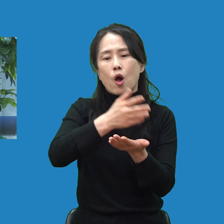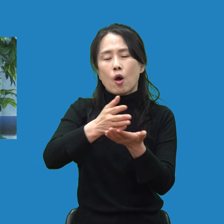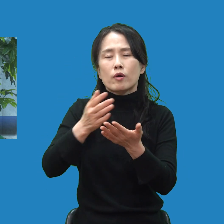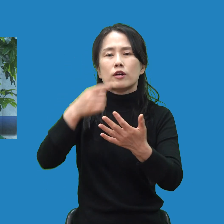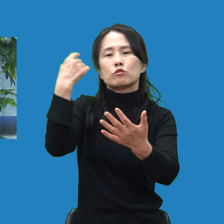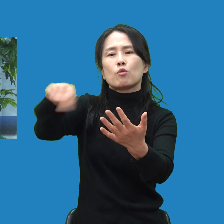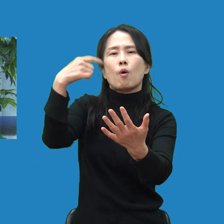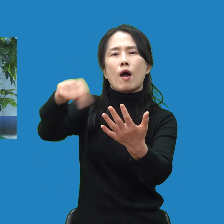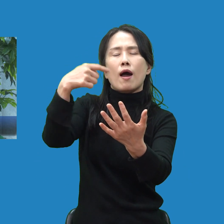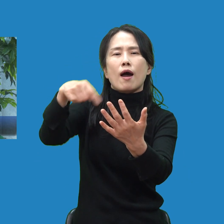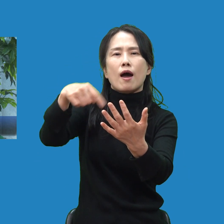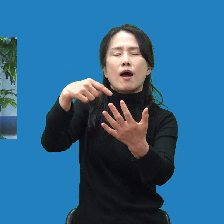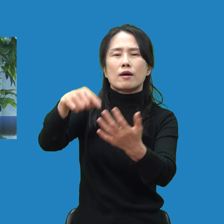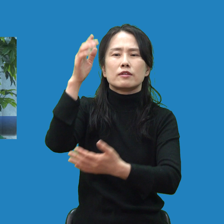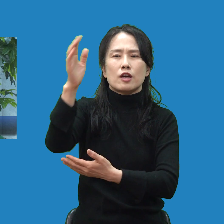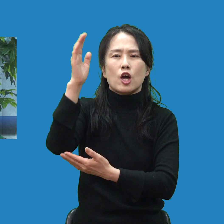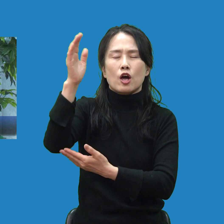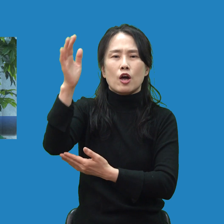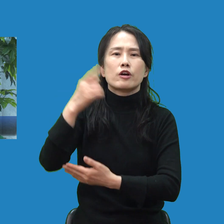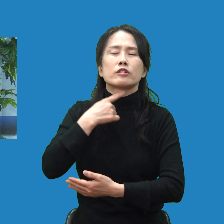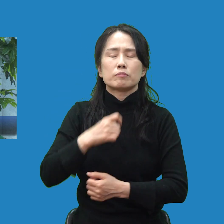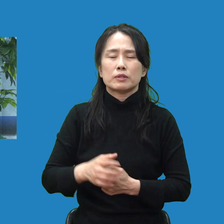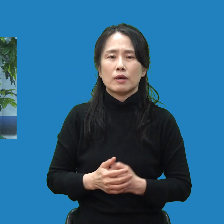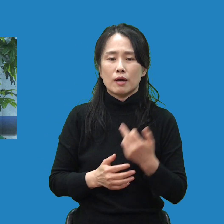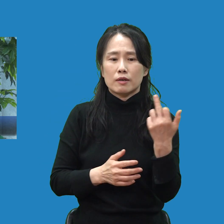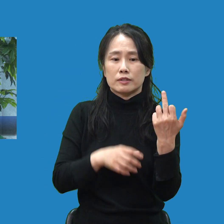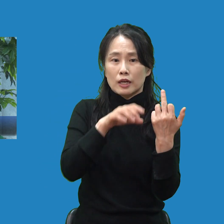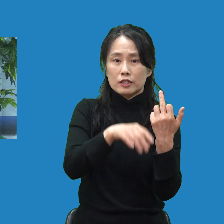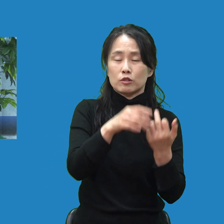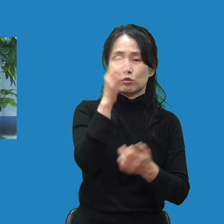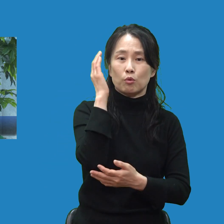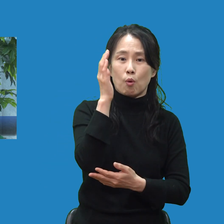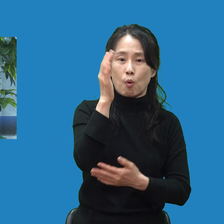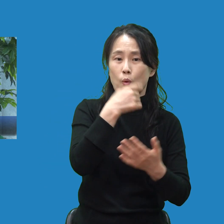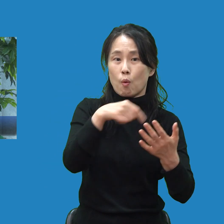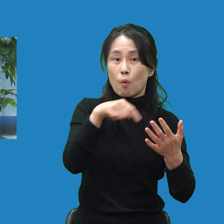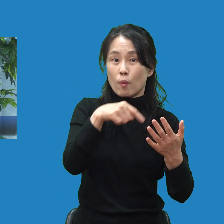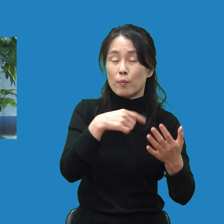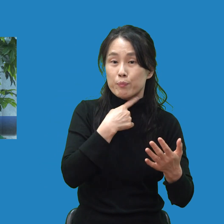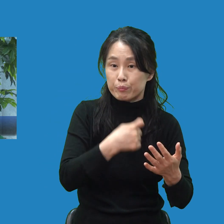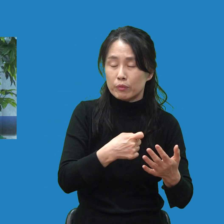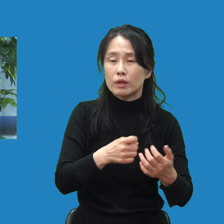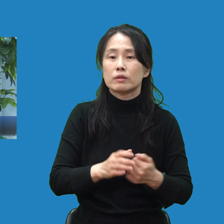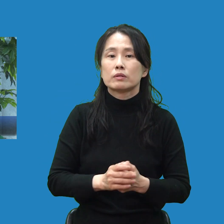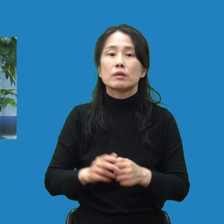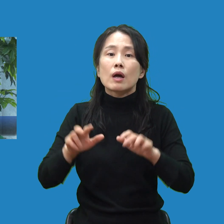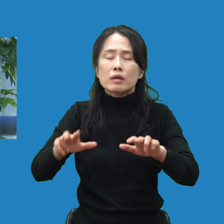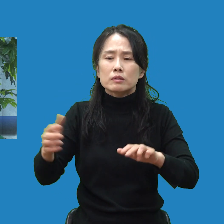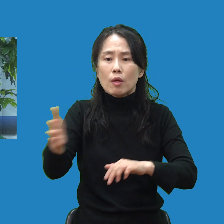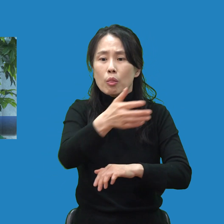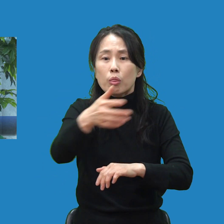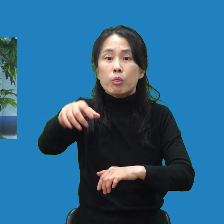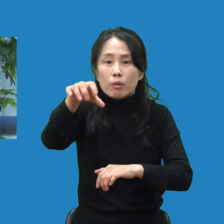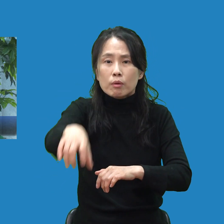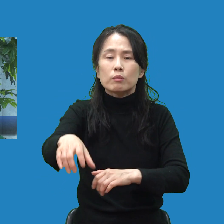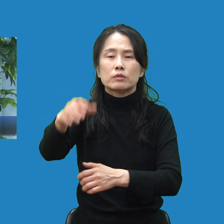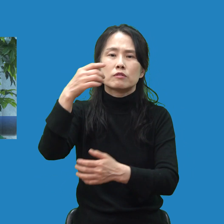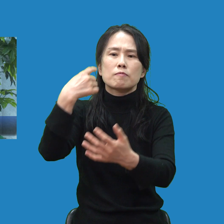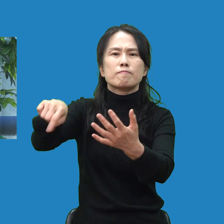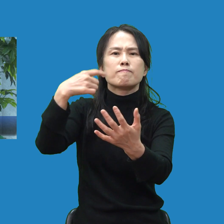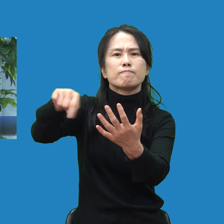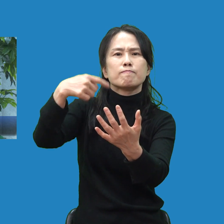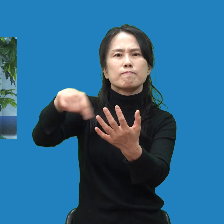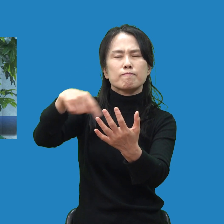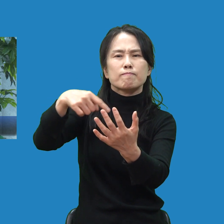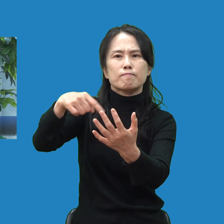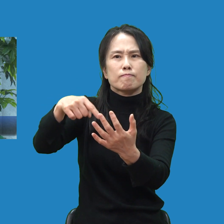가르치셨다. 산에서도 가르치신 예수님이 그 베세다 빈들에서 가르치셨다. 몇